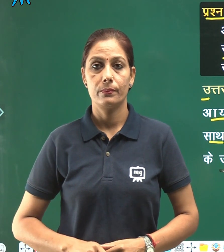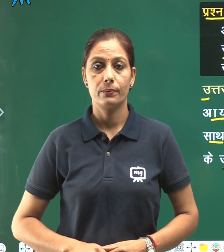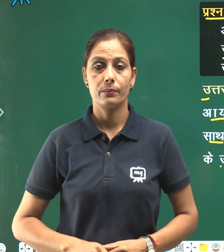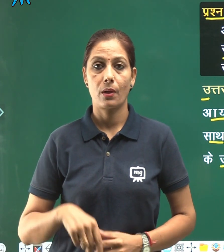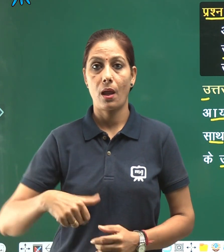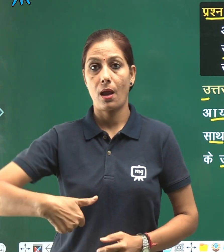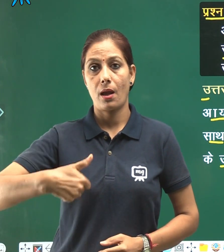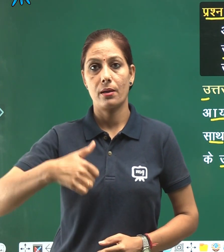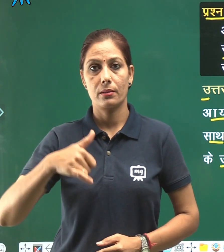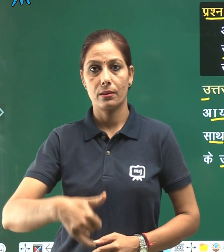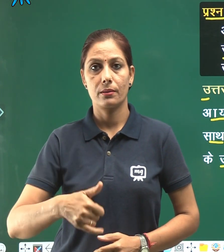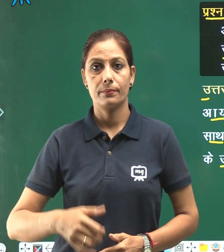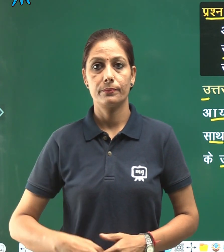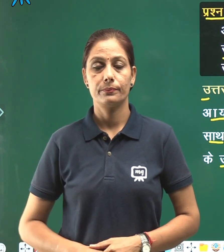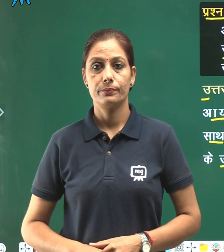उपमंत्री थे।